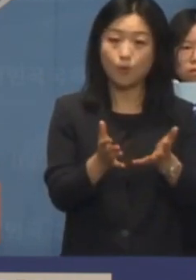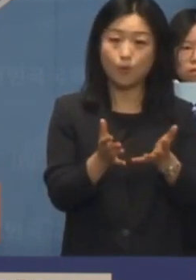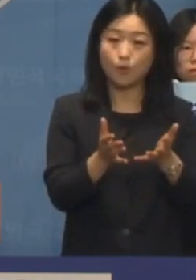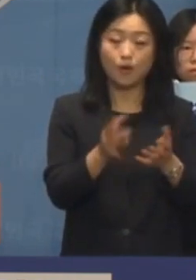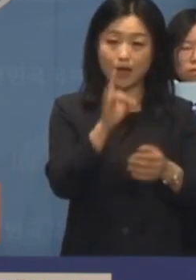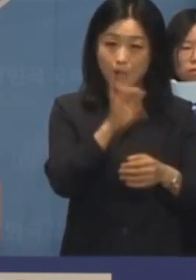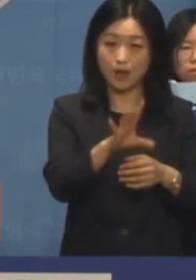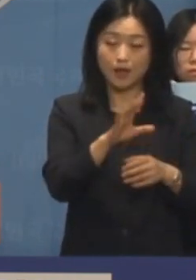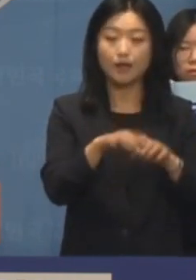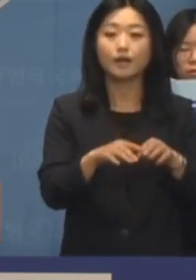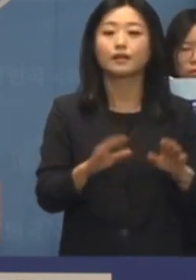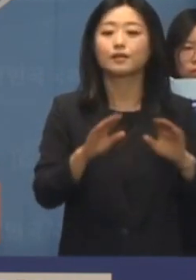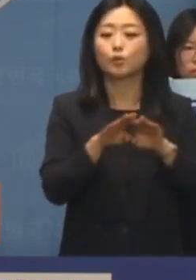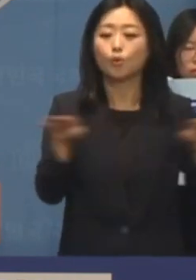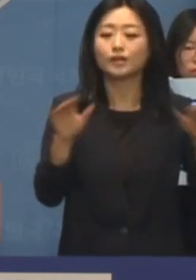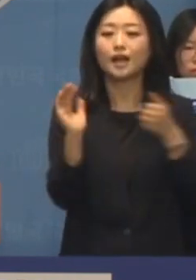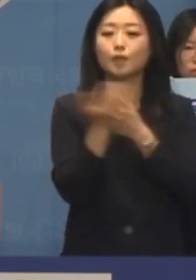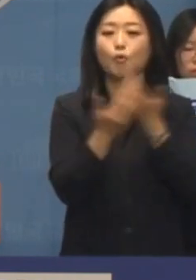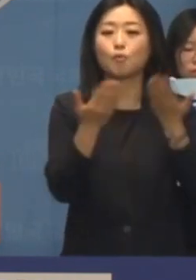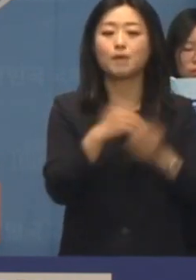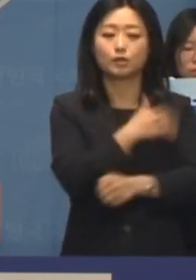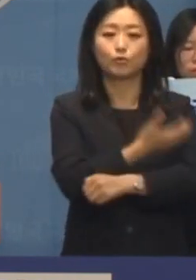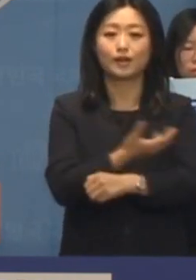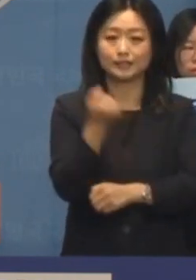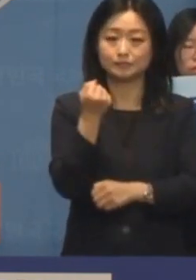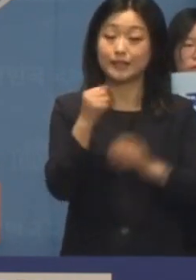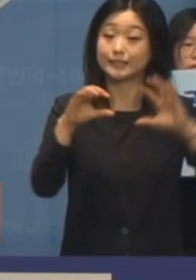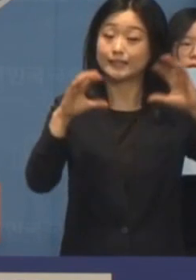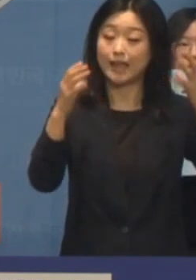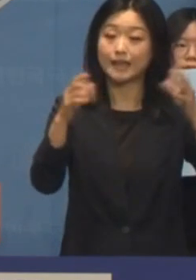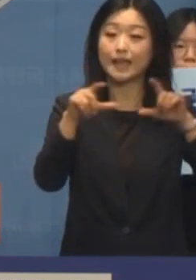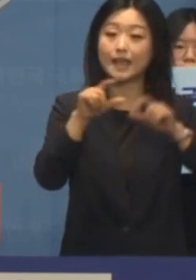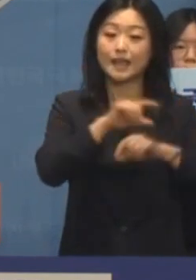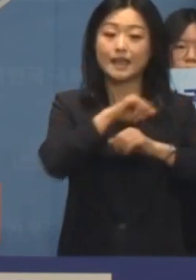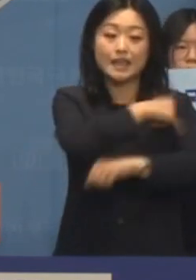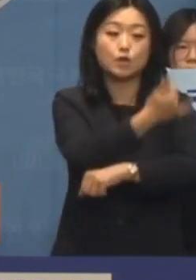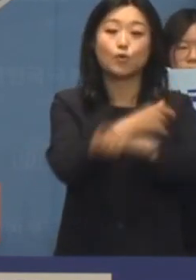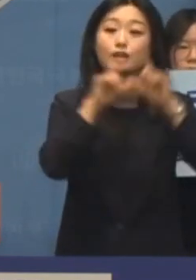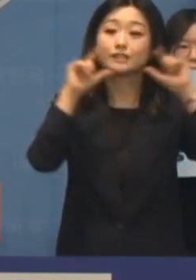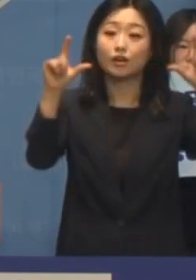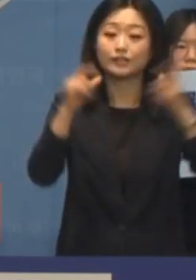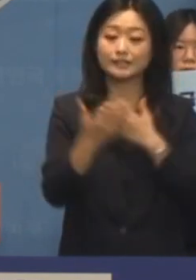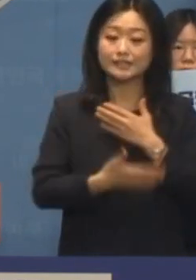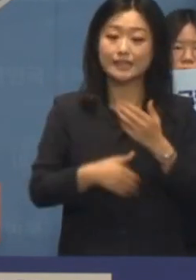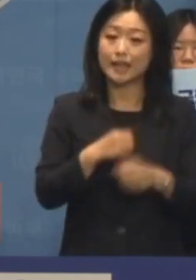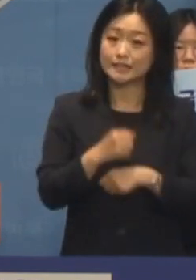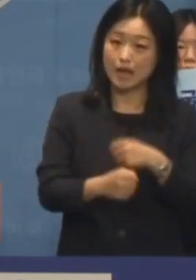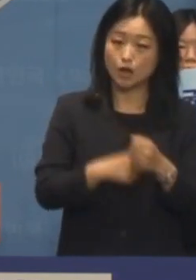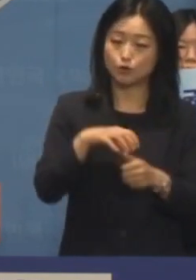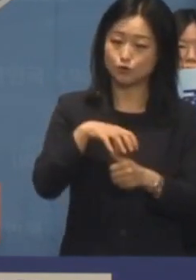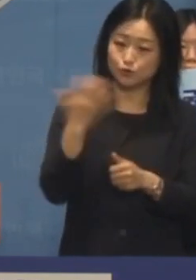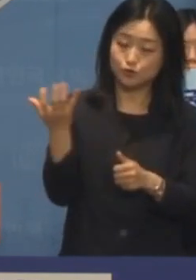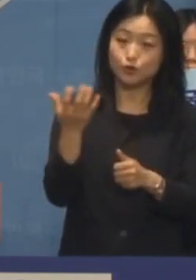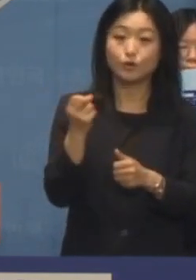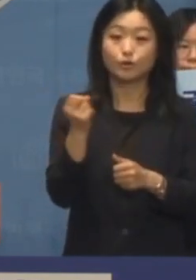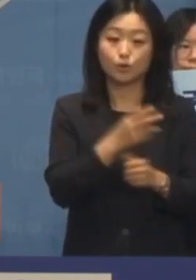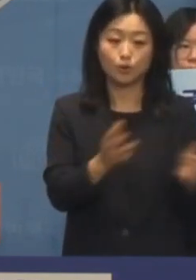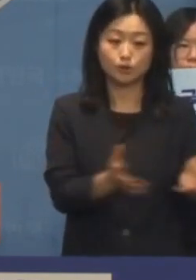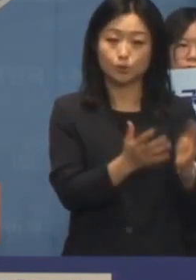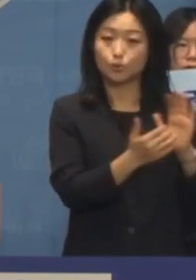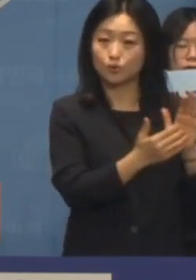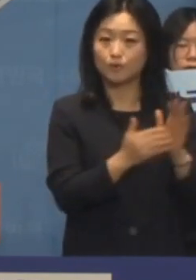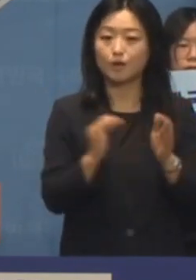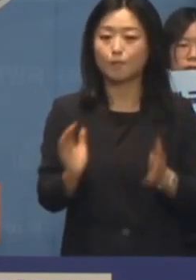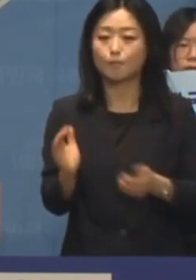동등한 보호를 받을 권리를 가집니다. 세계인권선언이 규정하는 신체의 자유, 선동으로부터 보호받을 권리를